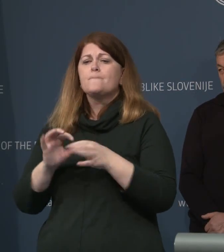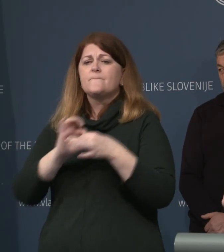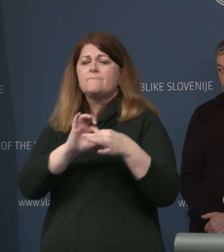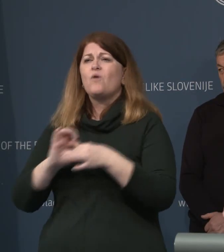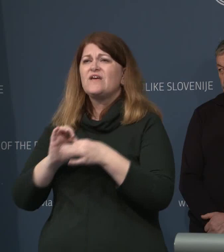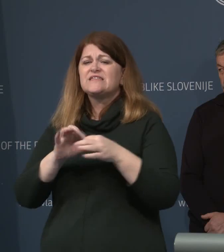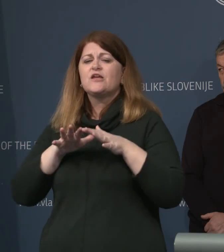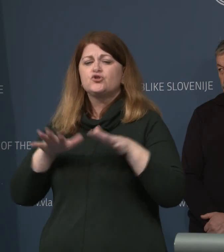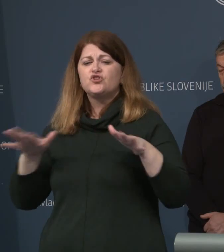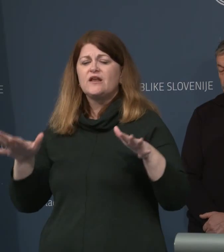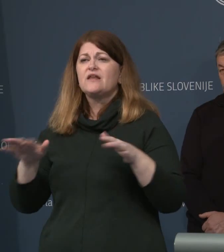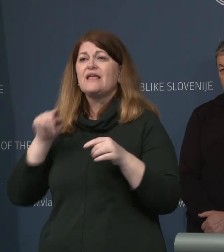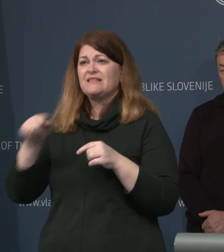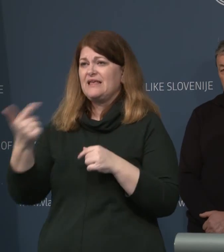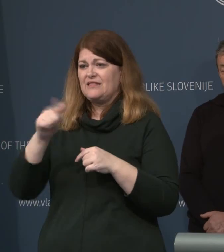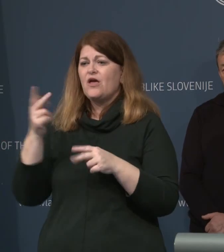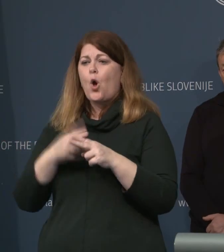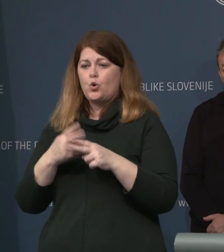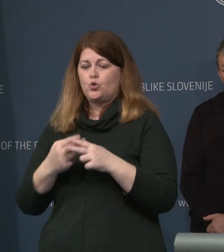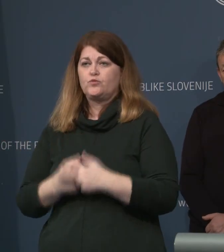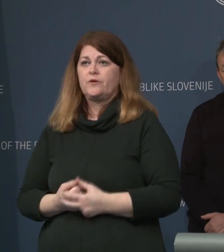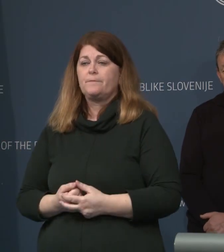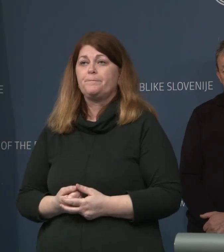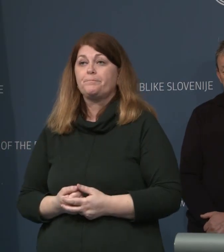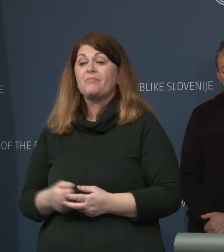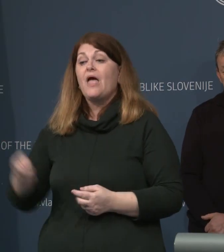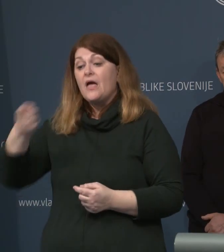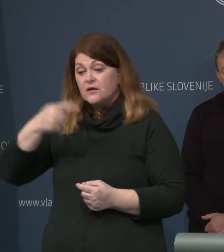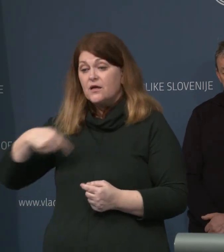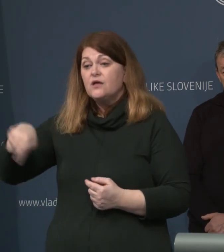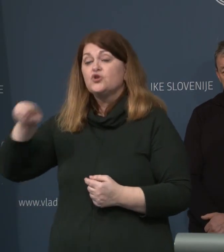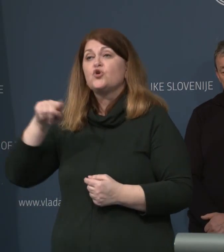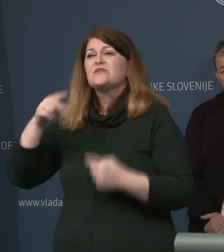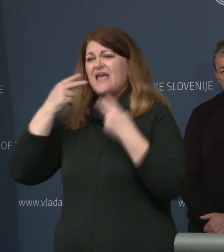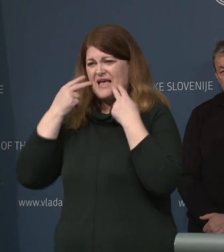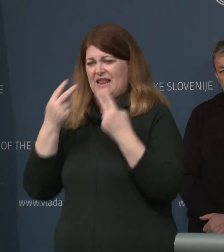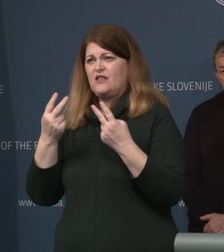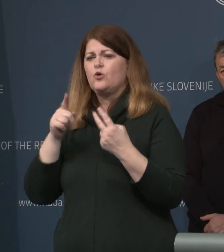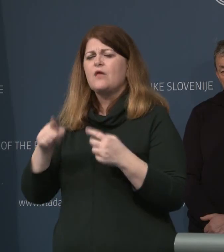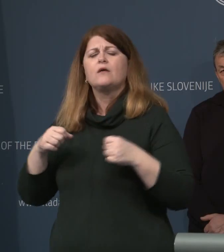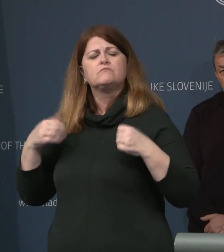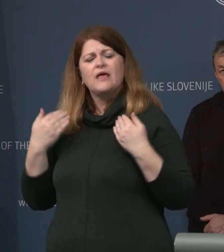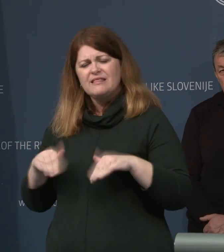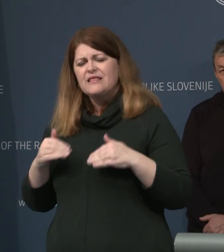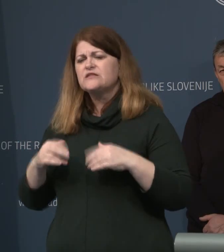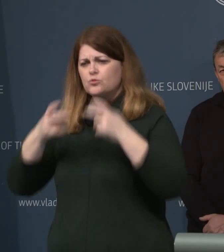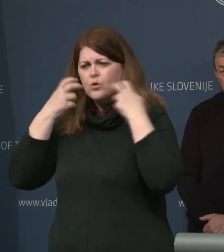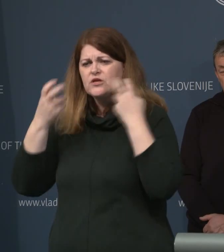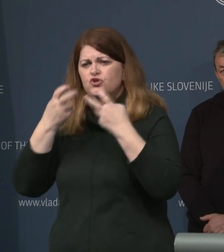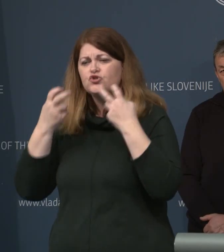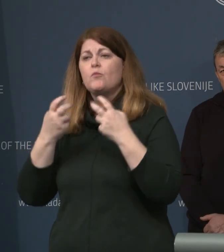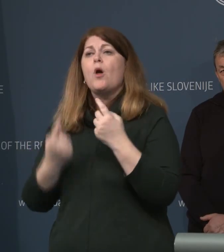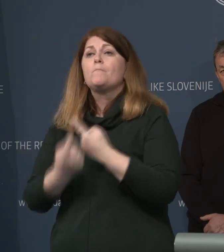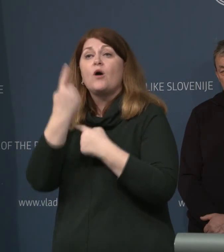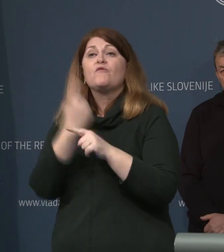povezanih z širjenjem teh dveh okužb. So se pa seveda, glede na to, da intenzivno iščemo, pojavili